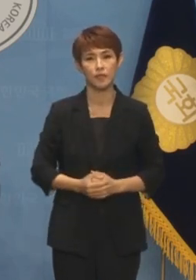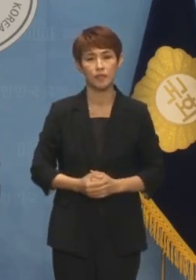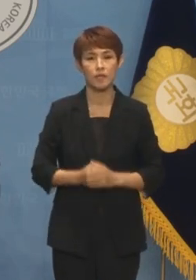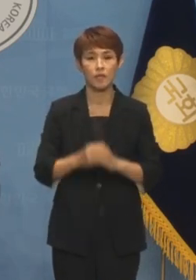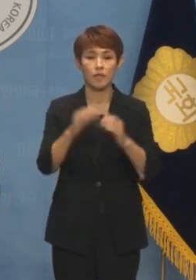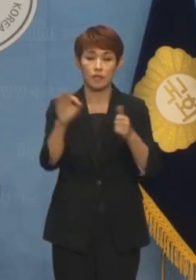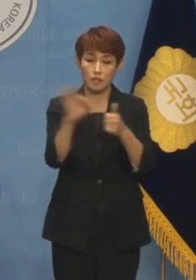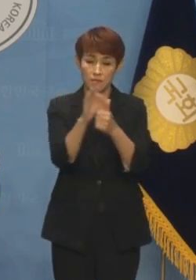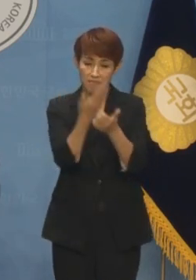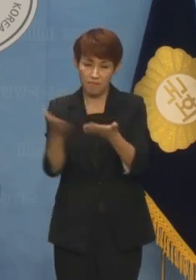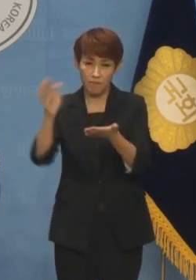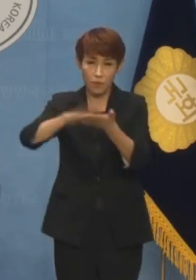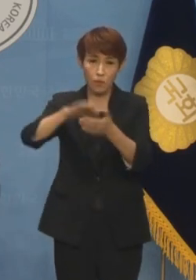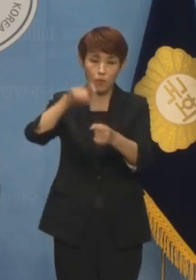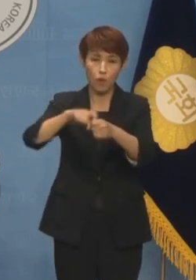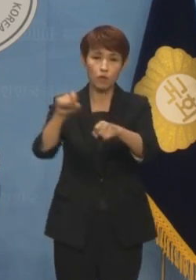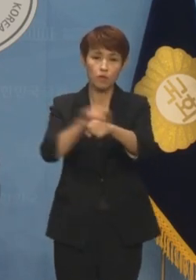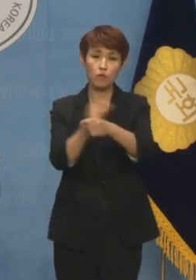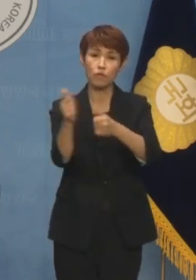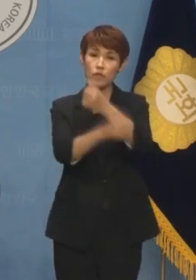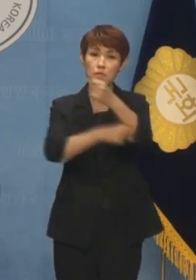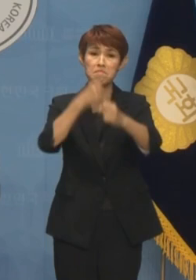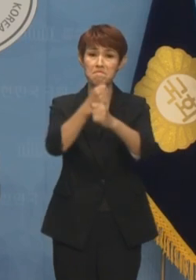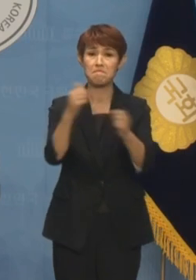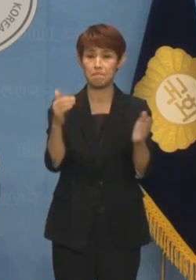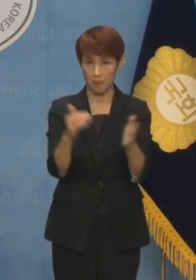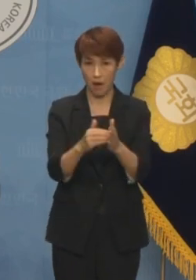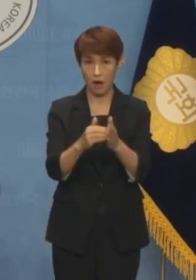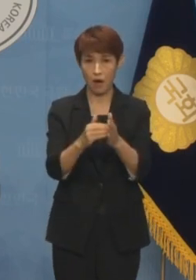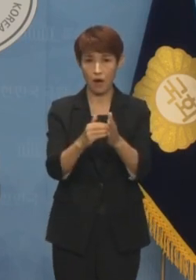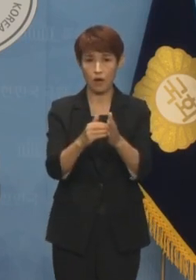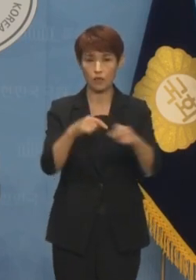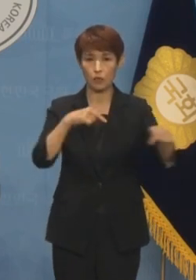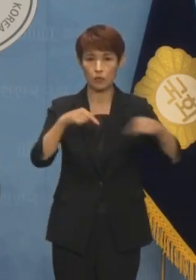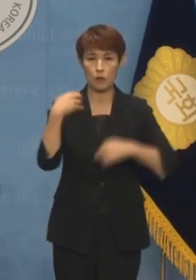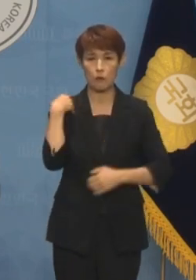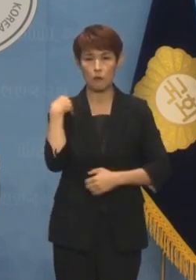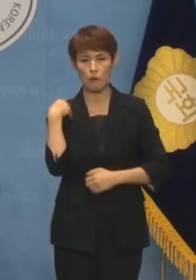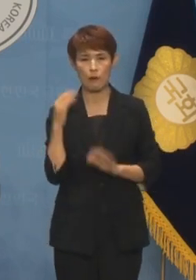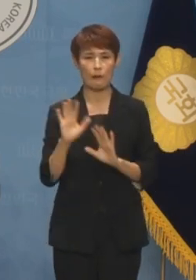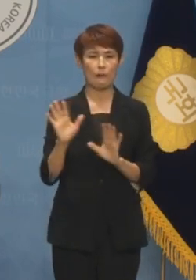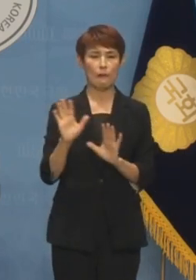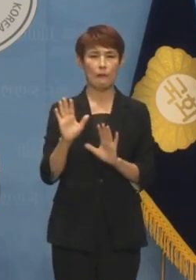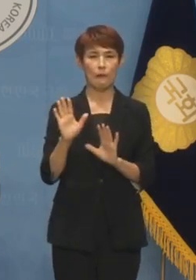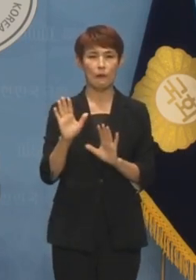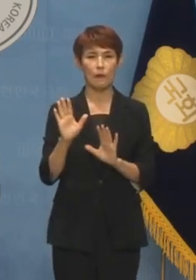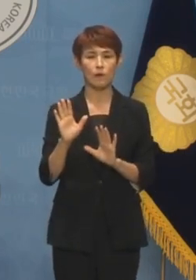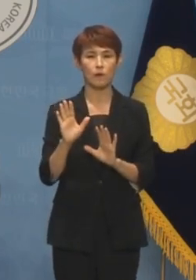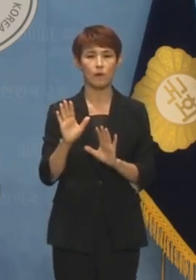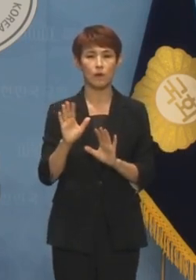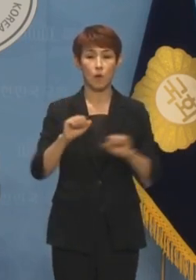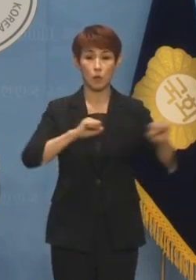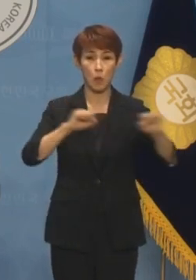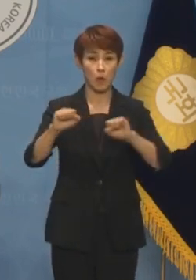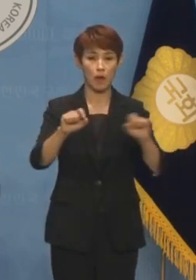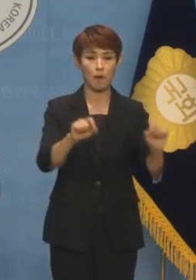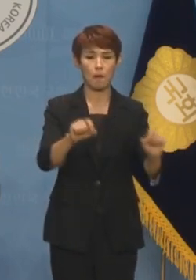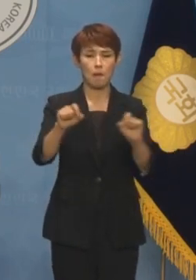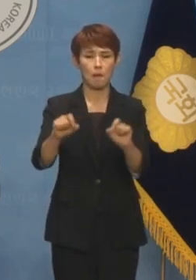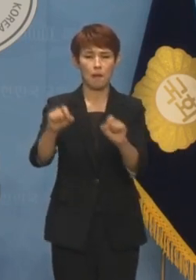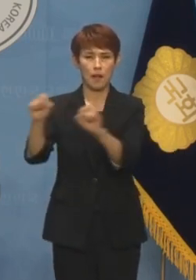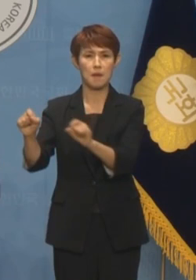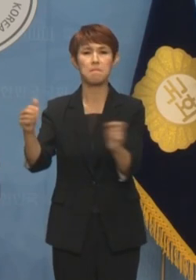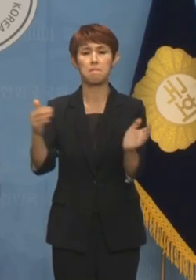개혁을 위해 특위를 만들었지만 정치적 부담을 짊어지기 싫어서 활동 기한을 2차례나